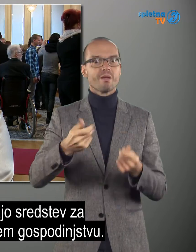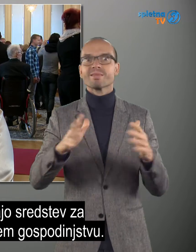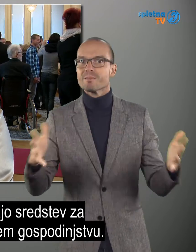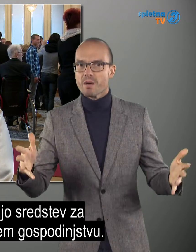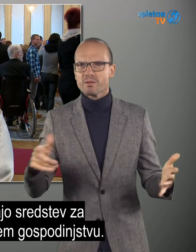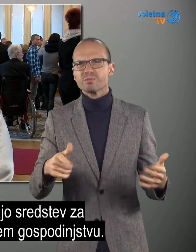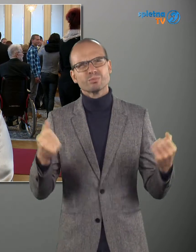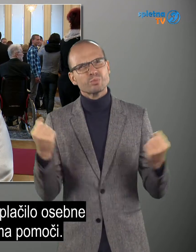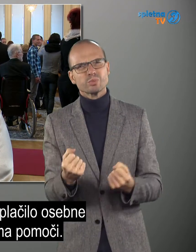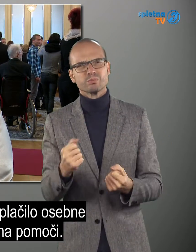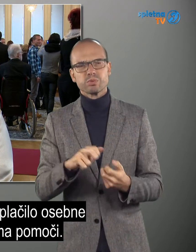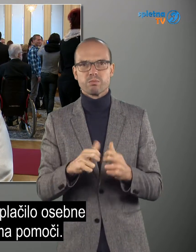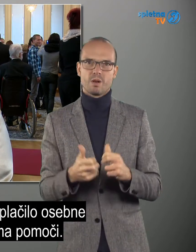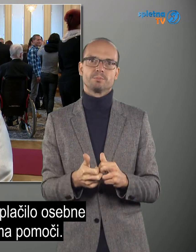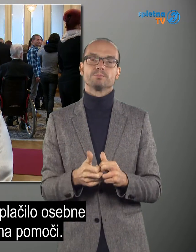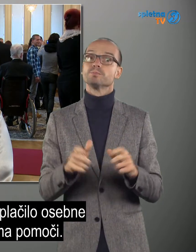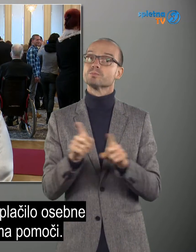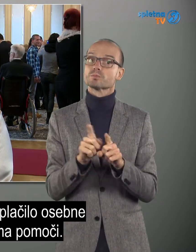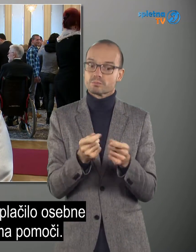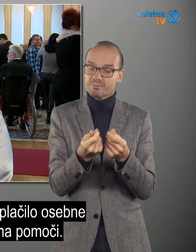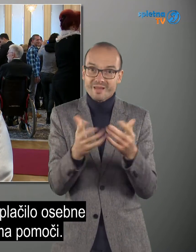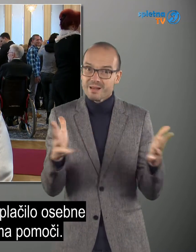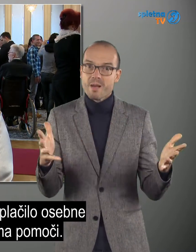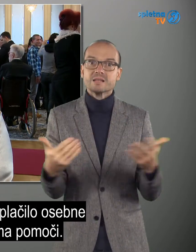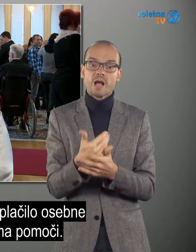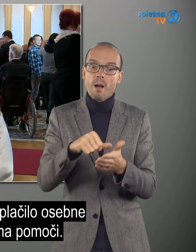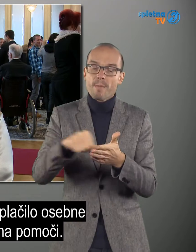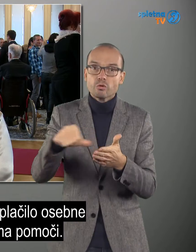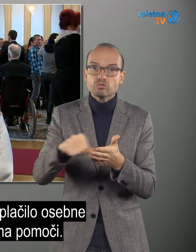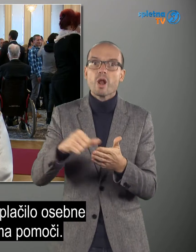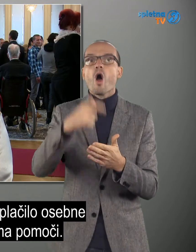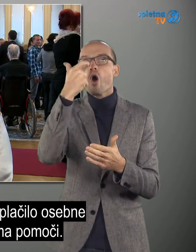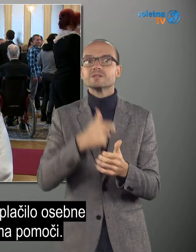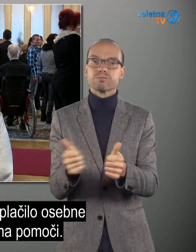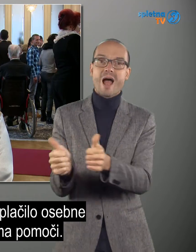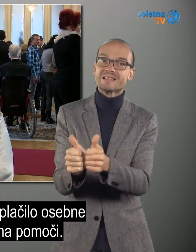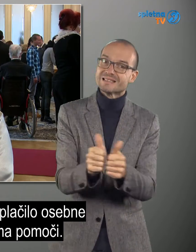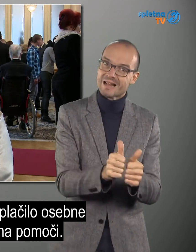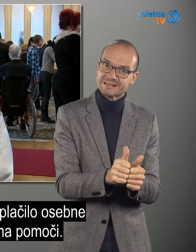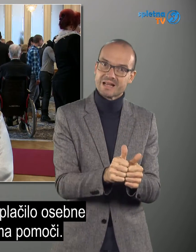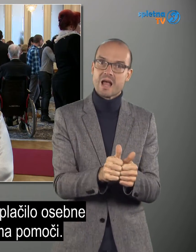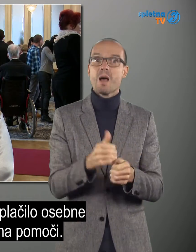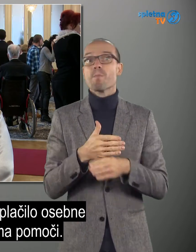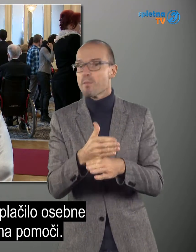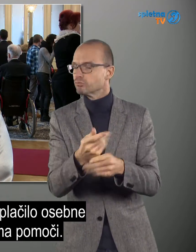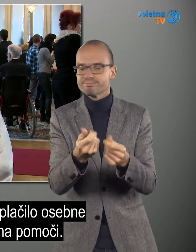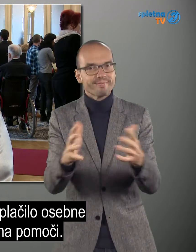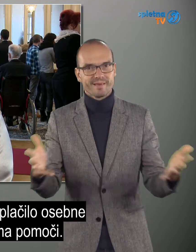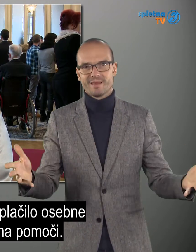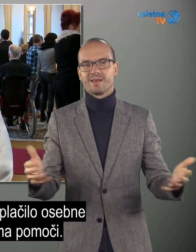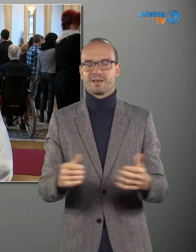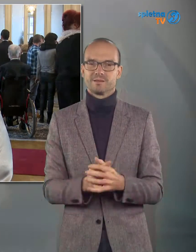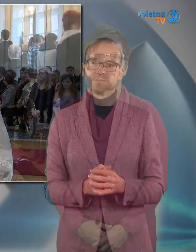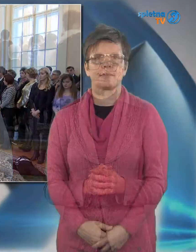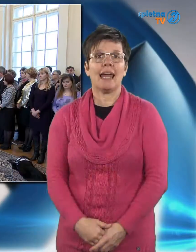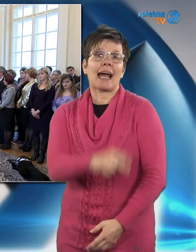gospodinjstvu. Nimajo potem sredstev za plačilo osebne asistence in pomoči.